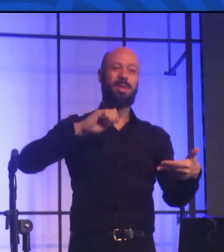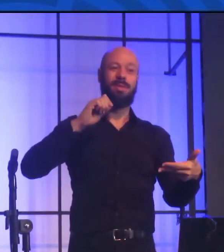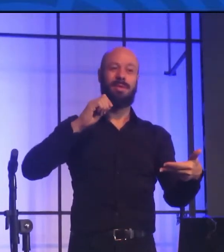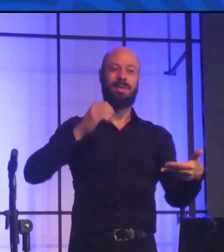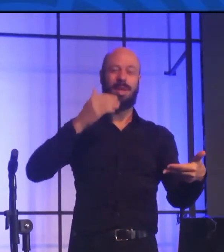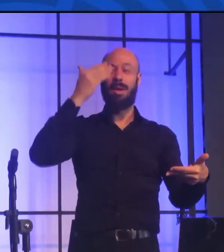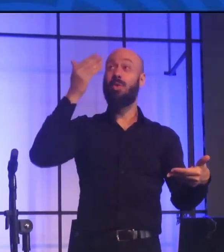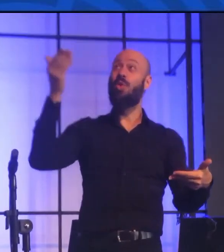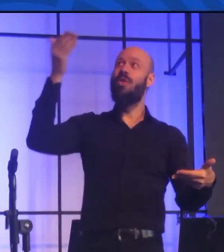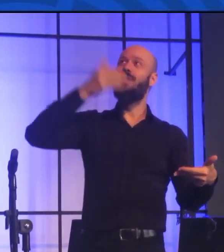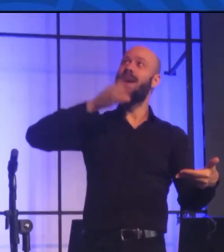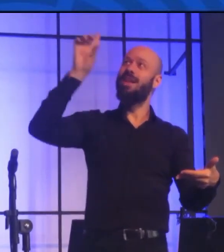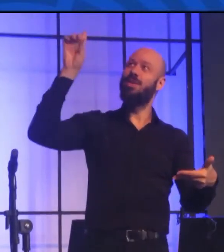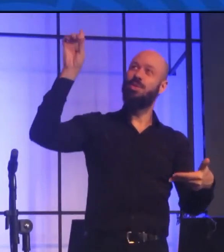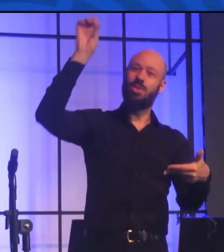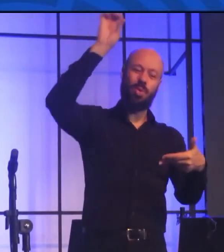iluminar.